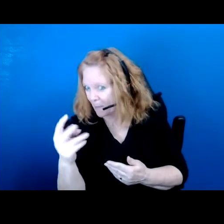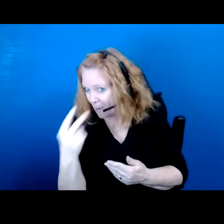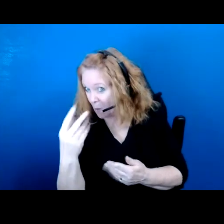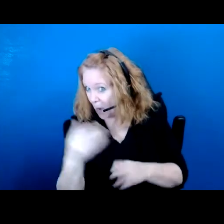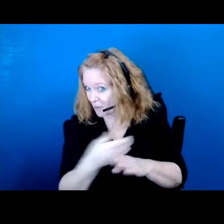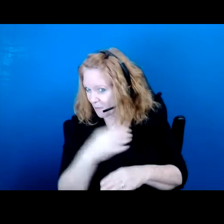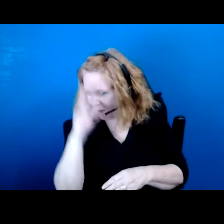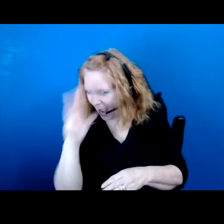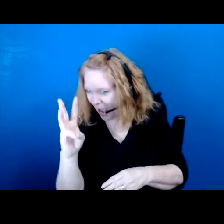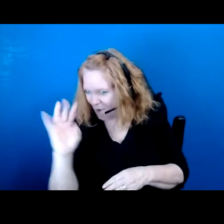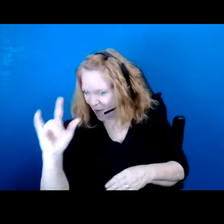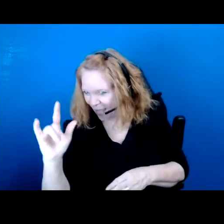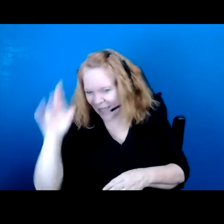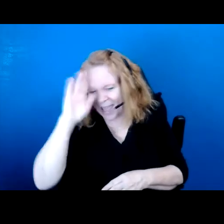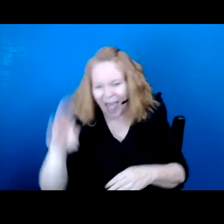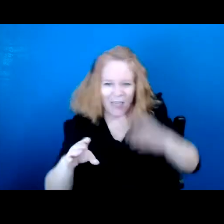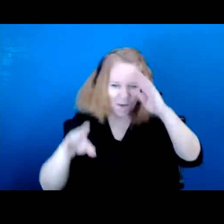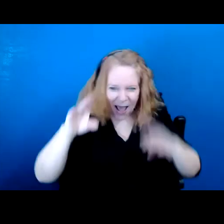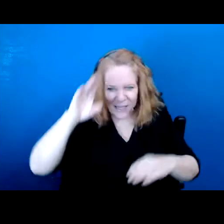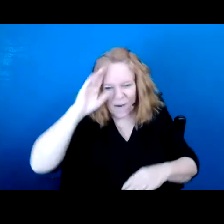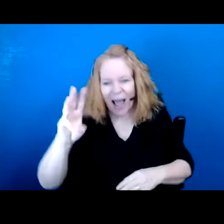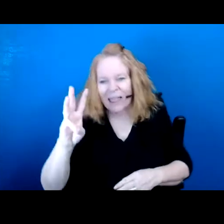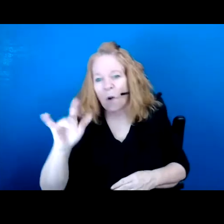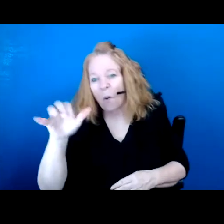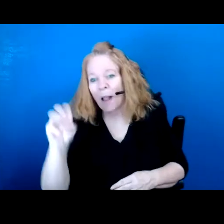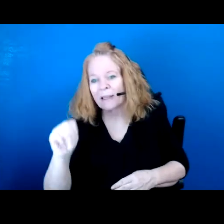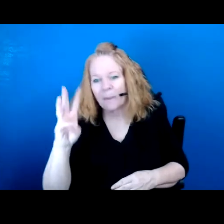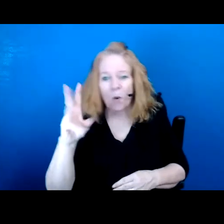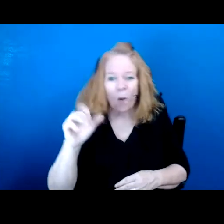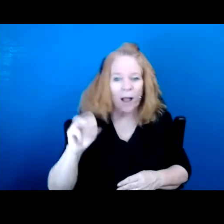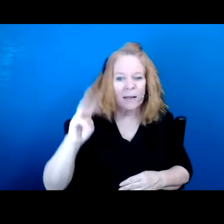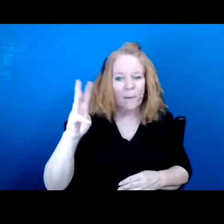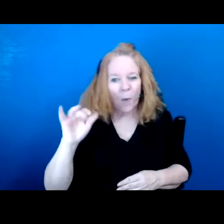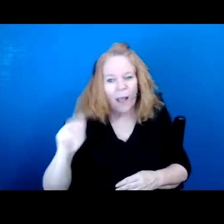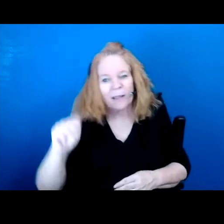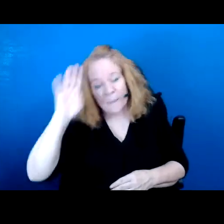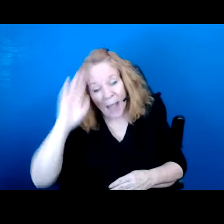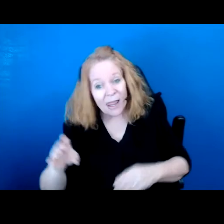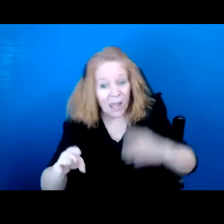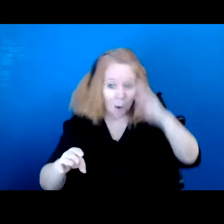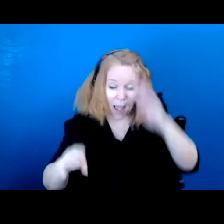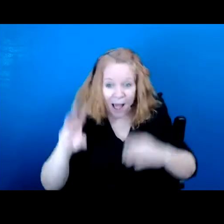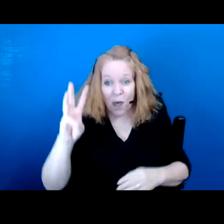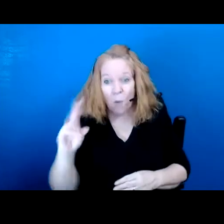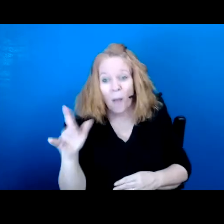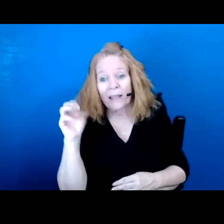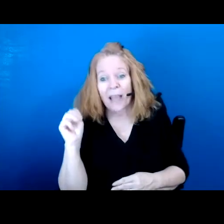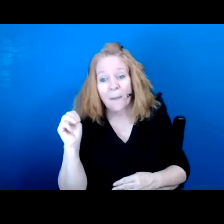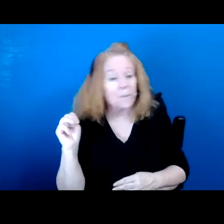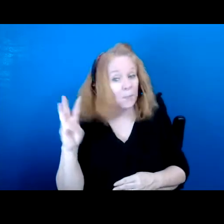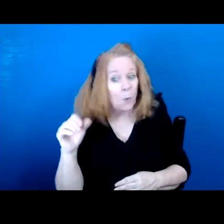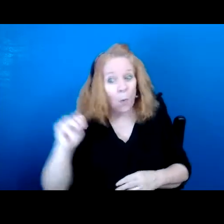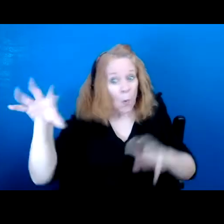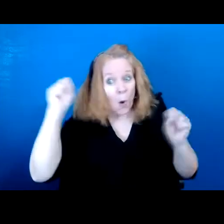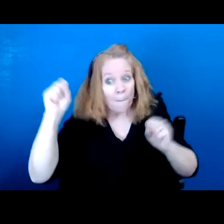si eres el william que estuviste que anteriormente bienvenido hola hola william william william